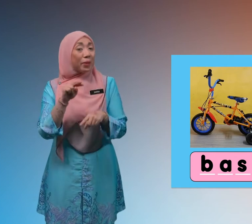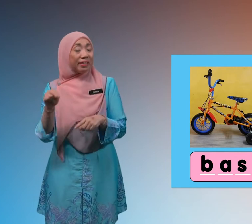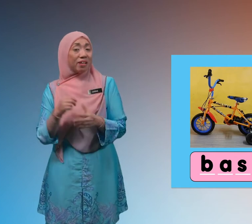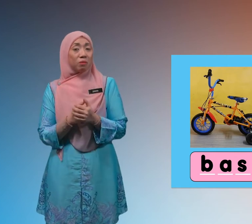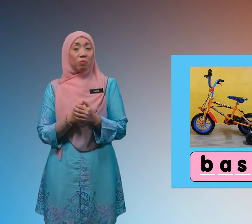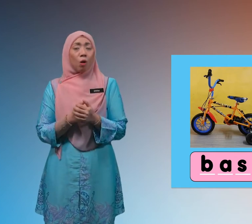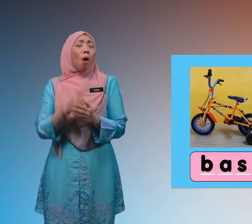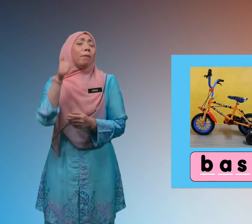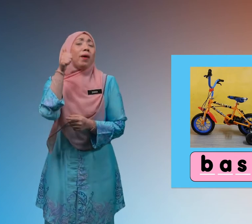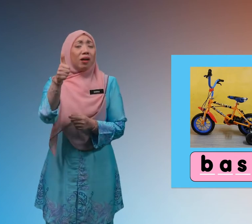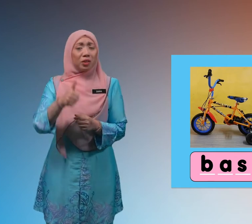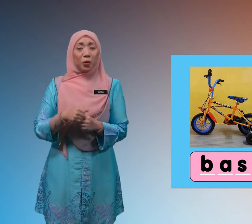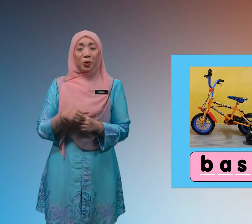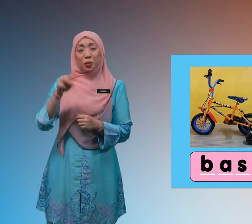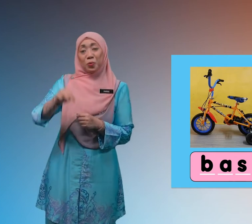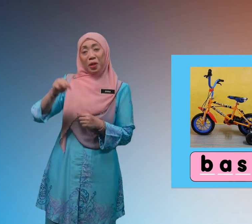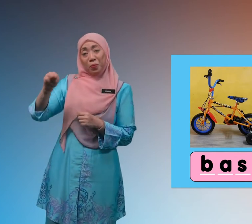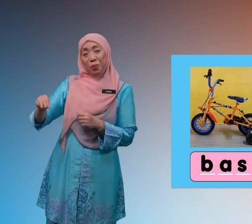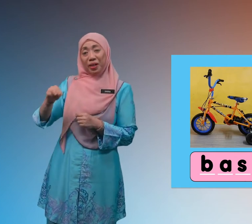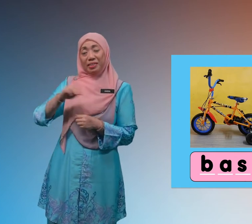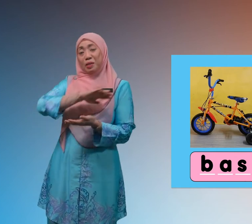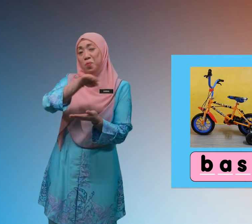jawapannya? Bagus, murid-murid semua.